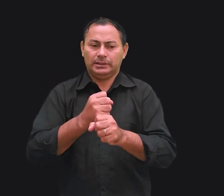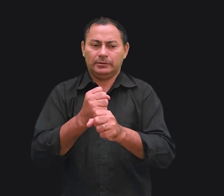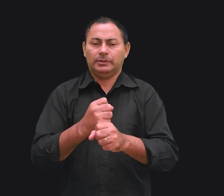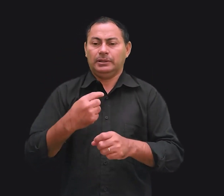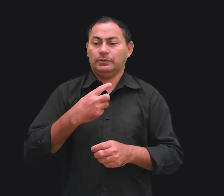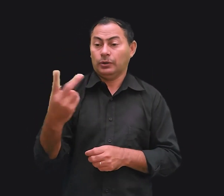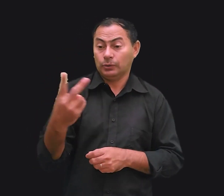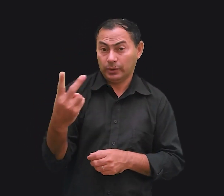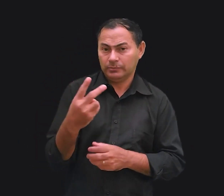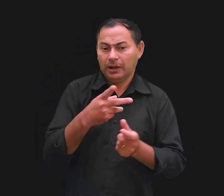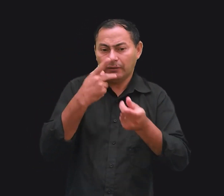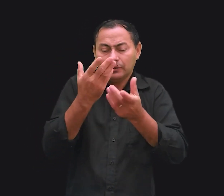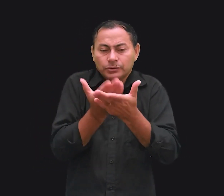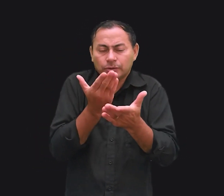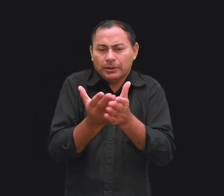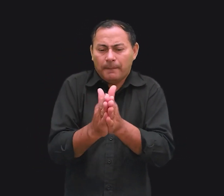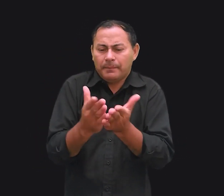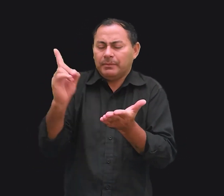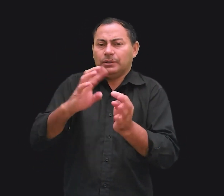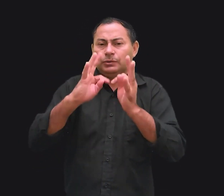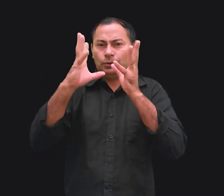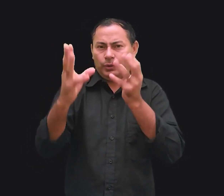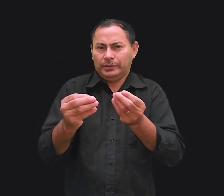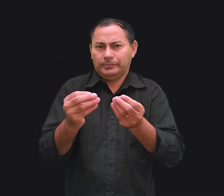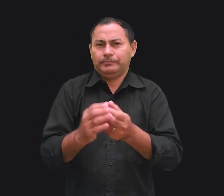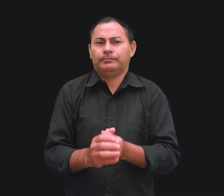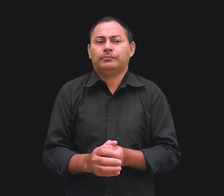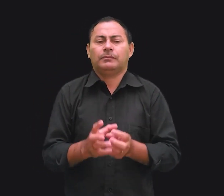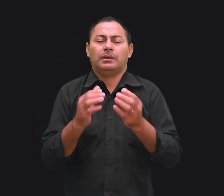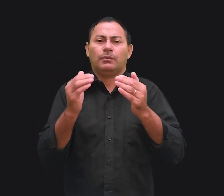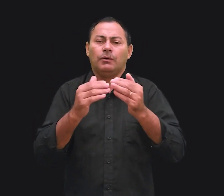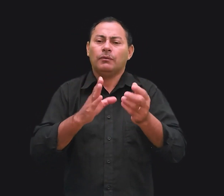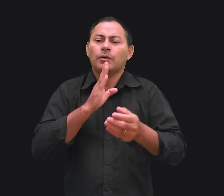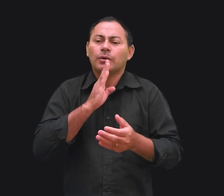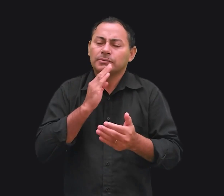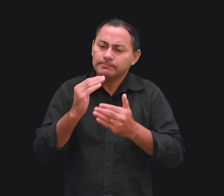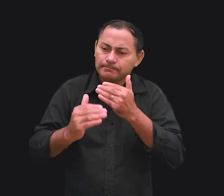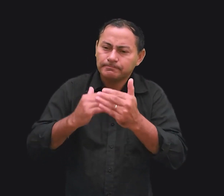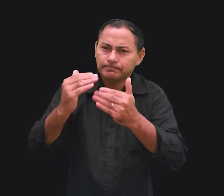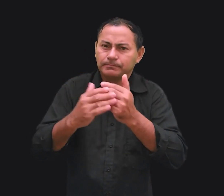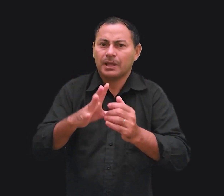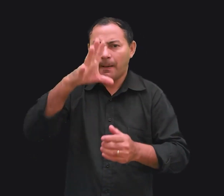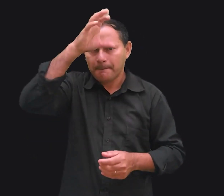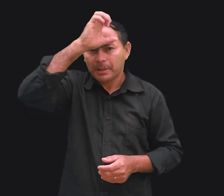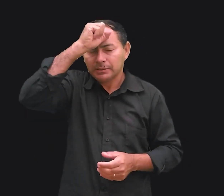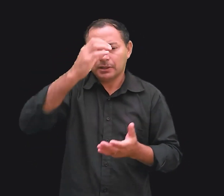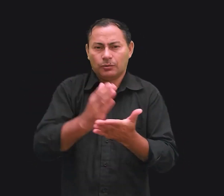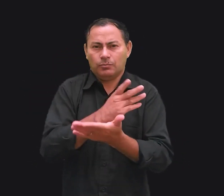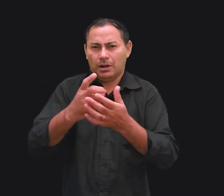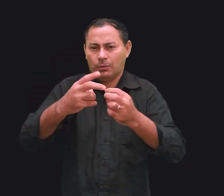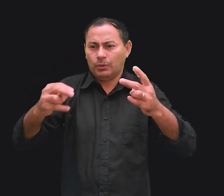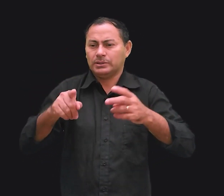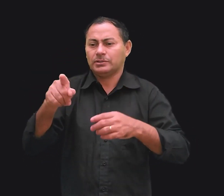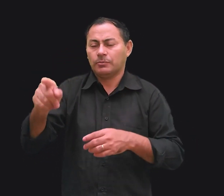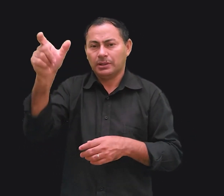3 anos, ele e eu fizemos um estudo da Bíblia inteira. Conforme fui conhecendo-o, aprendi algumas coisas sobre